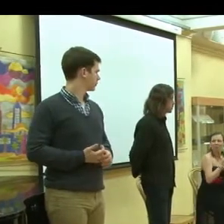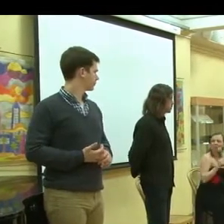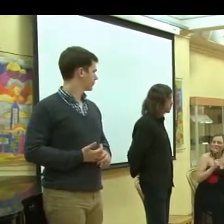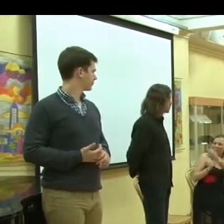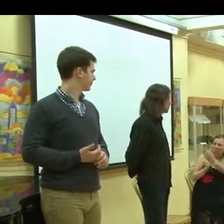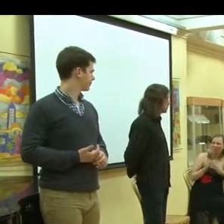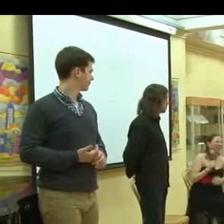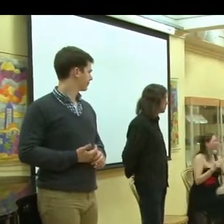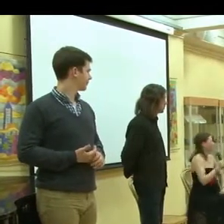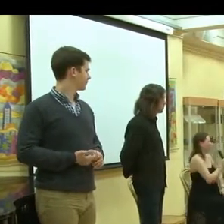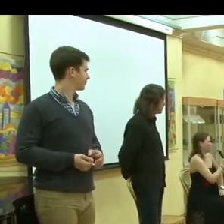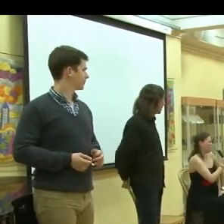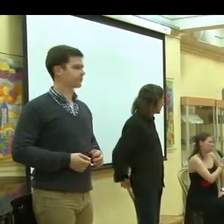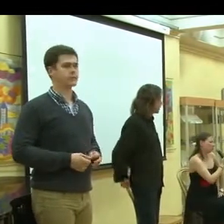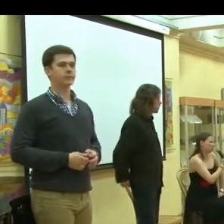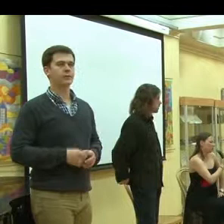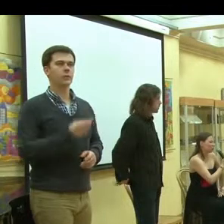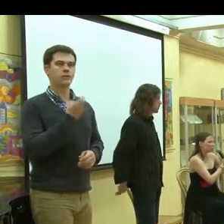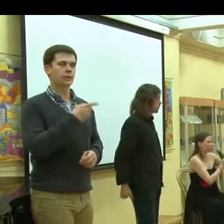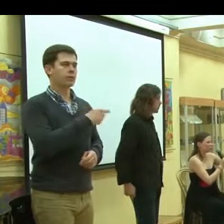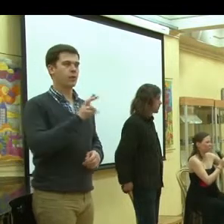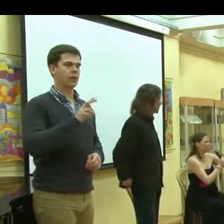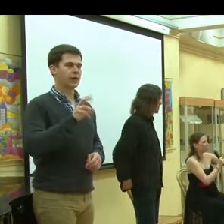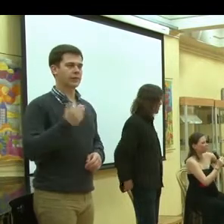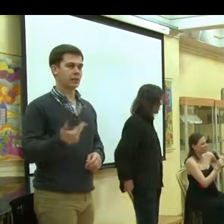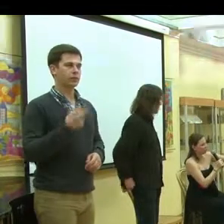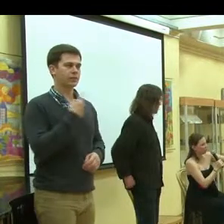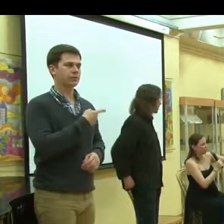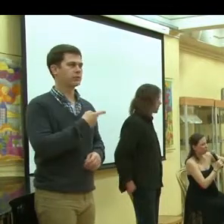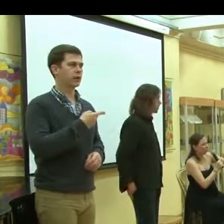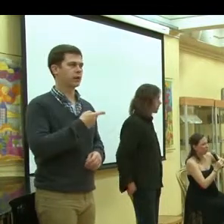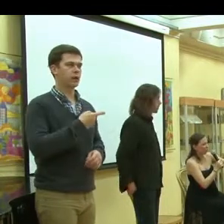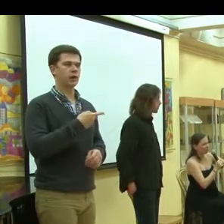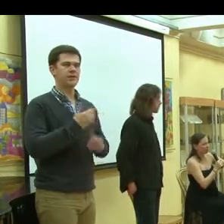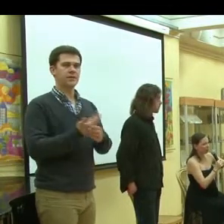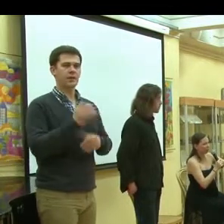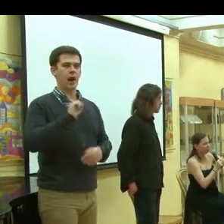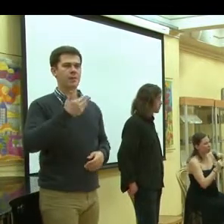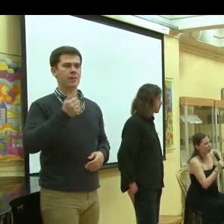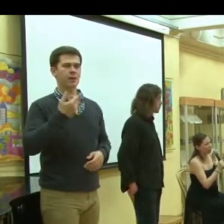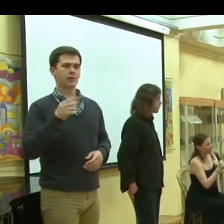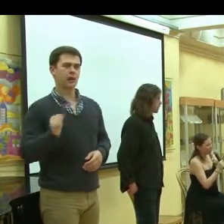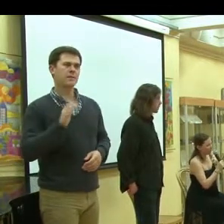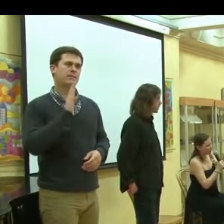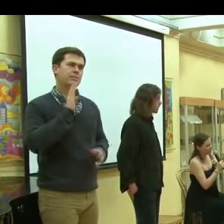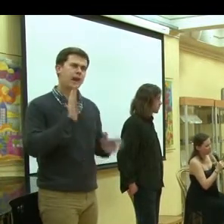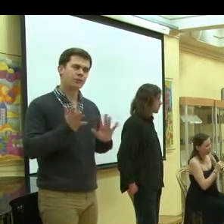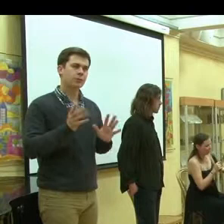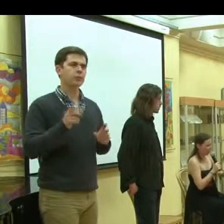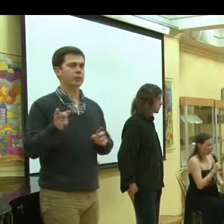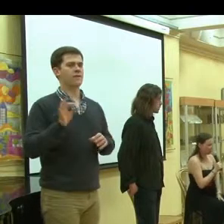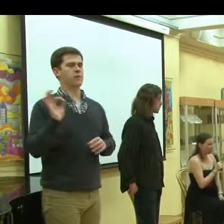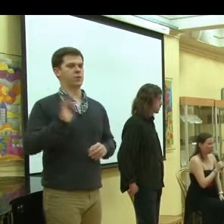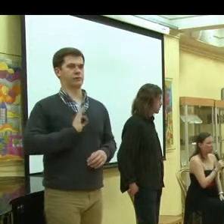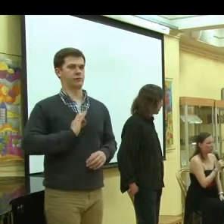Pertenece, creo que todavía familia Polaka. Sam wie, że w ogóle jeśli chodzi o tą markę Amanda, ona prawdopodobnie jeszcze przynależy do